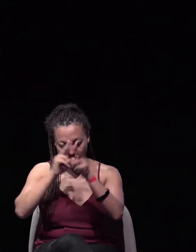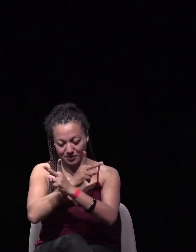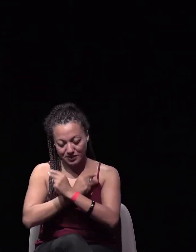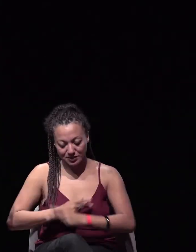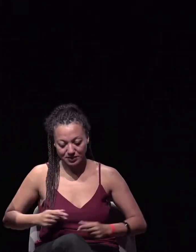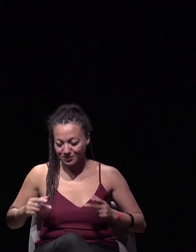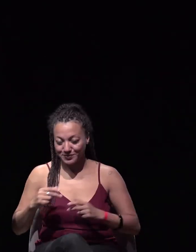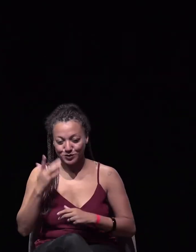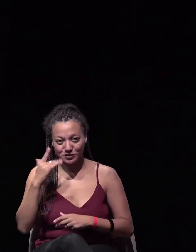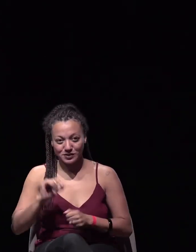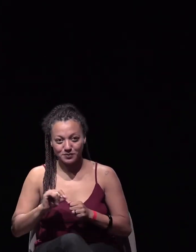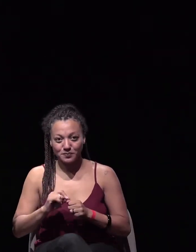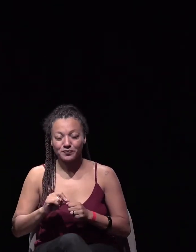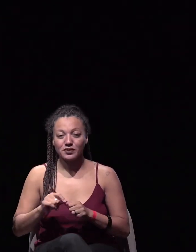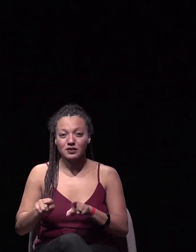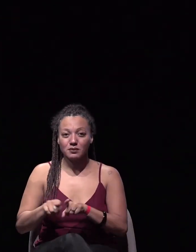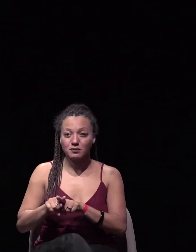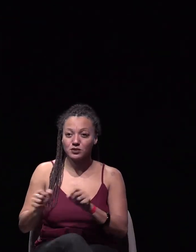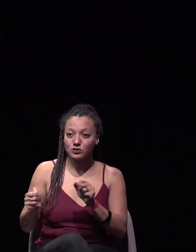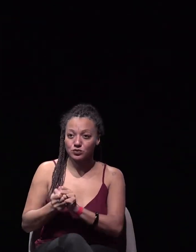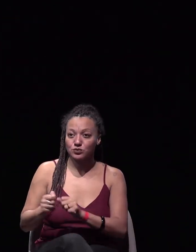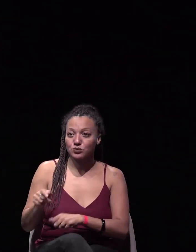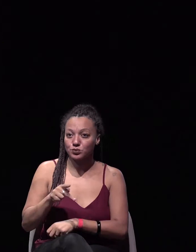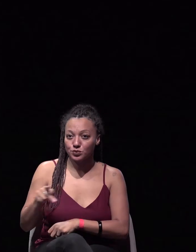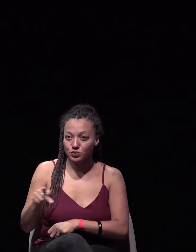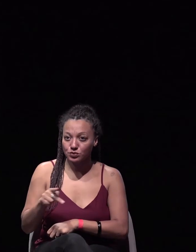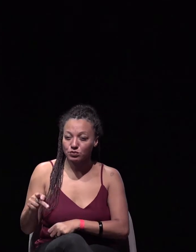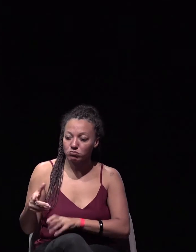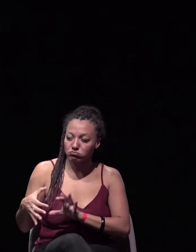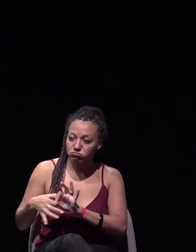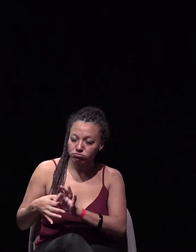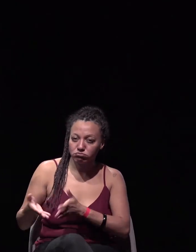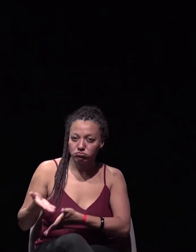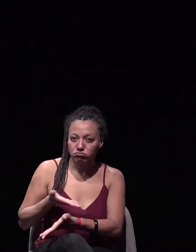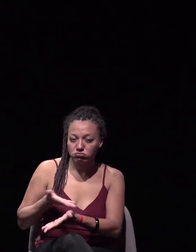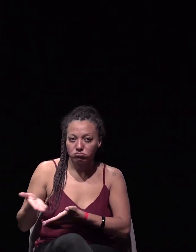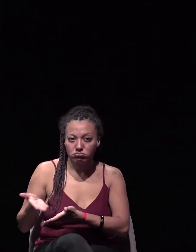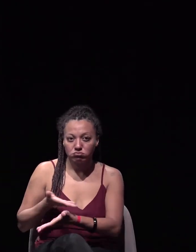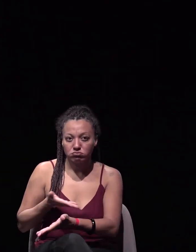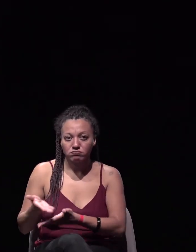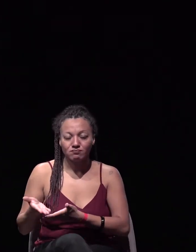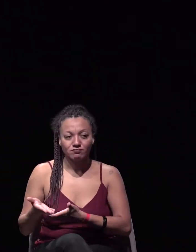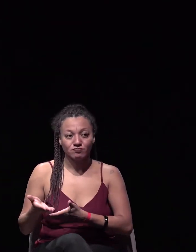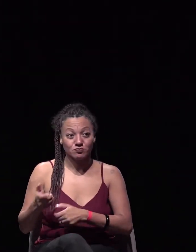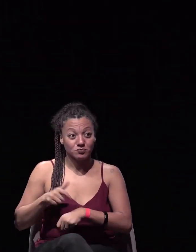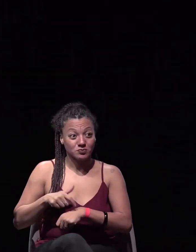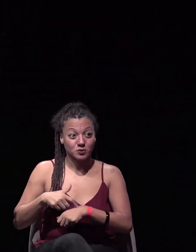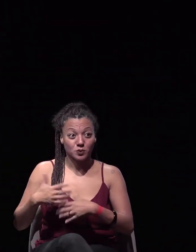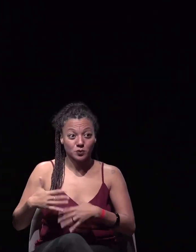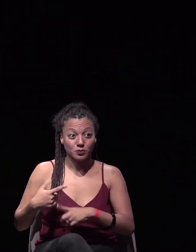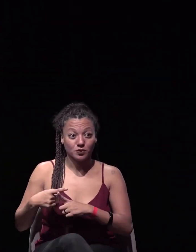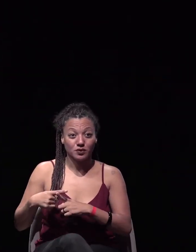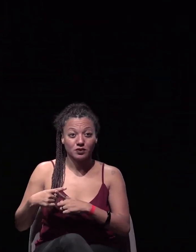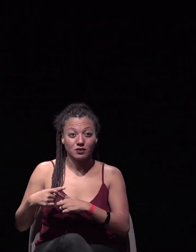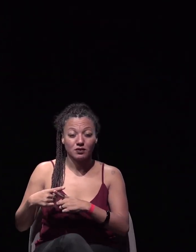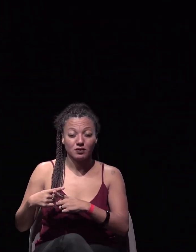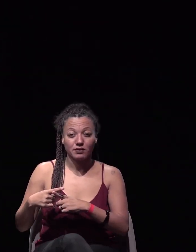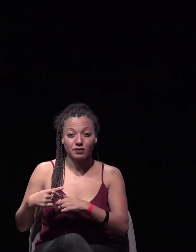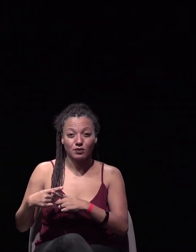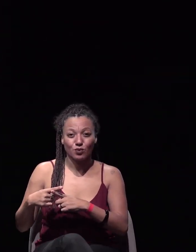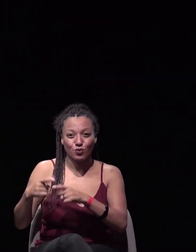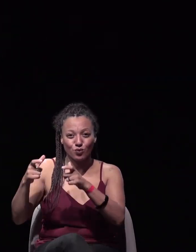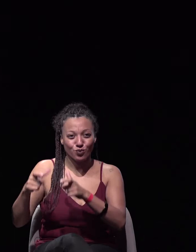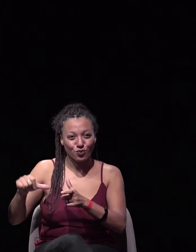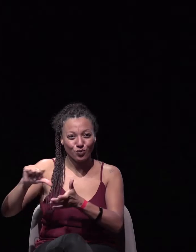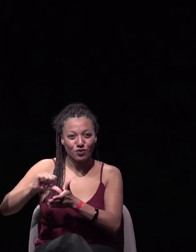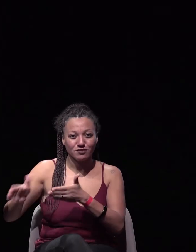Lei 10.639, junto à formação de professores, a gente está num grande impasse, porque, por exemplo, esse núcleo foi fechado, né? Não temos